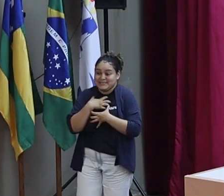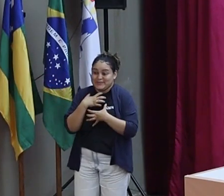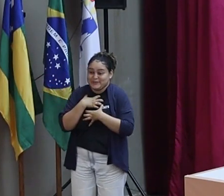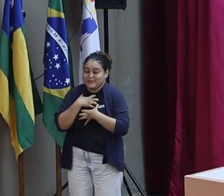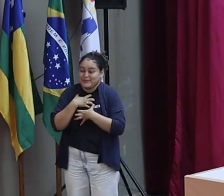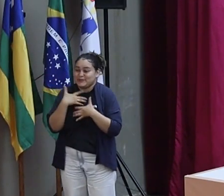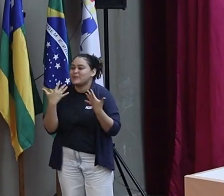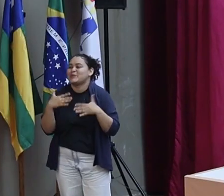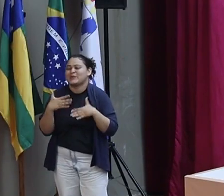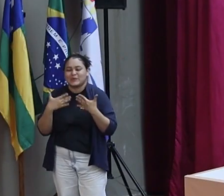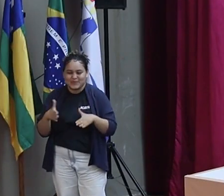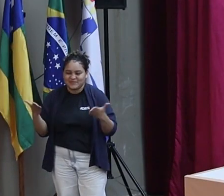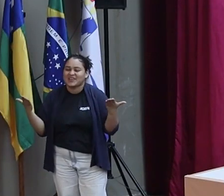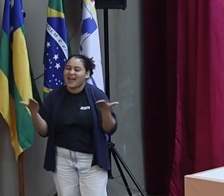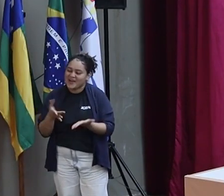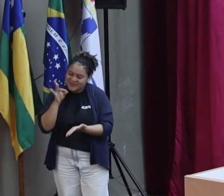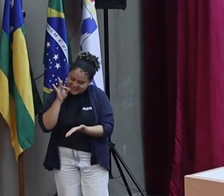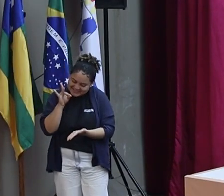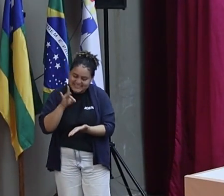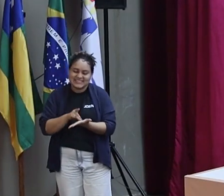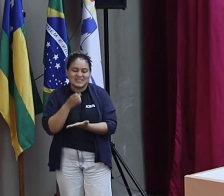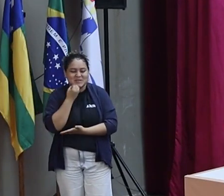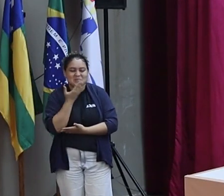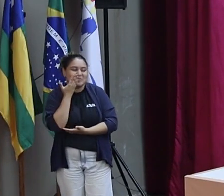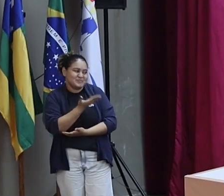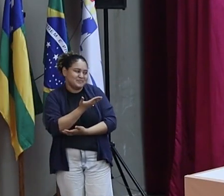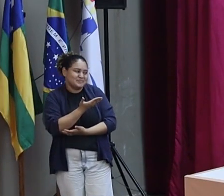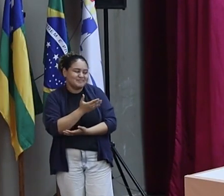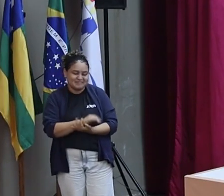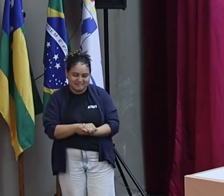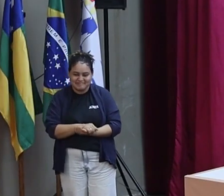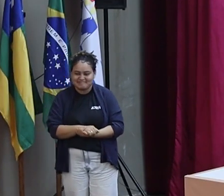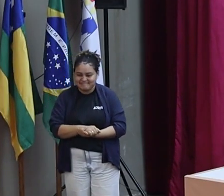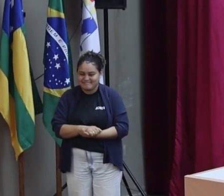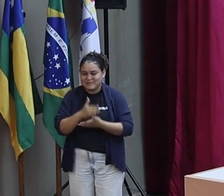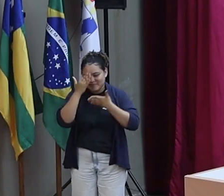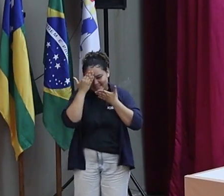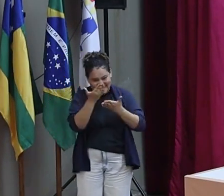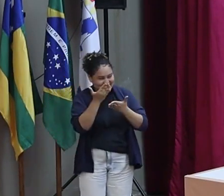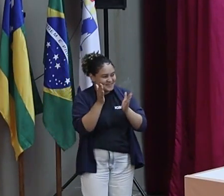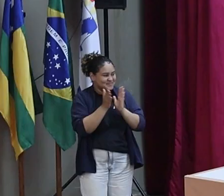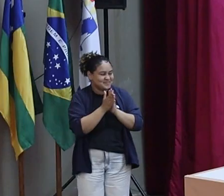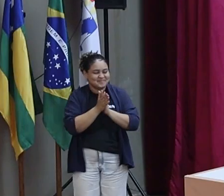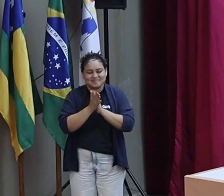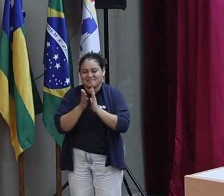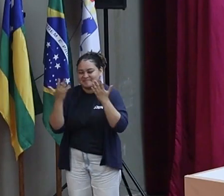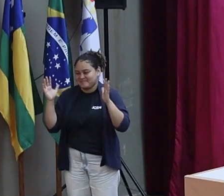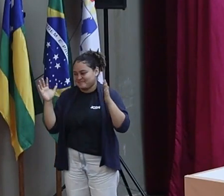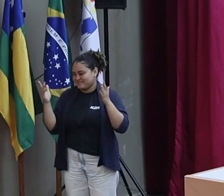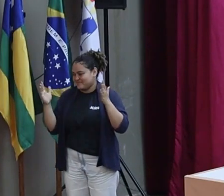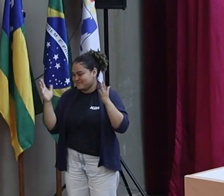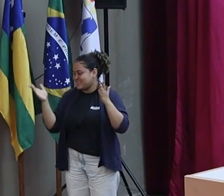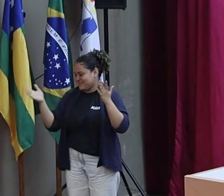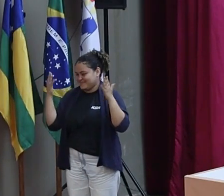tem certeza, né, que valeu a pena, doutora Marilda Cavalcante. Parabéns.